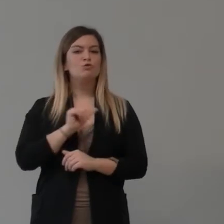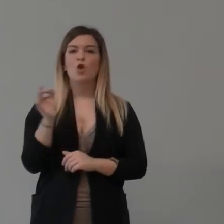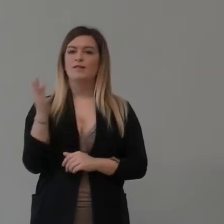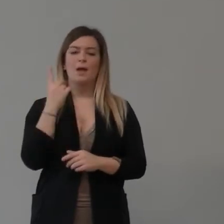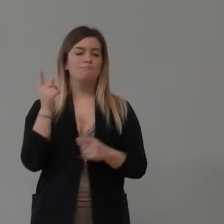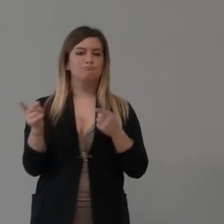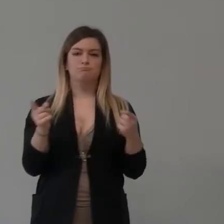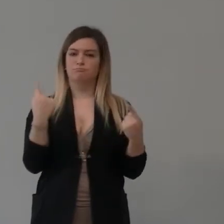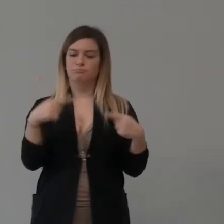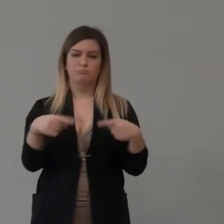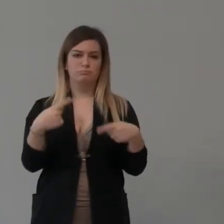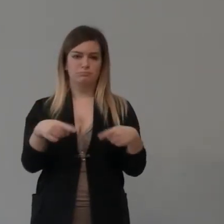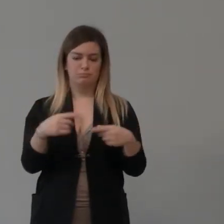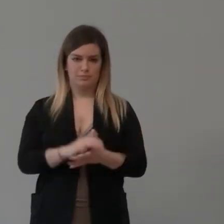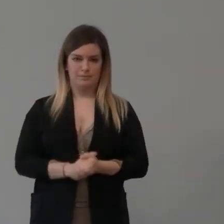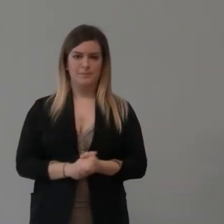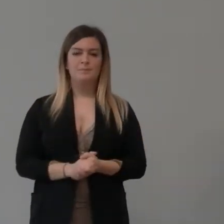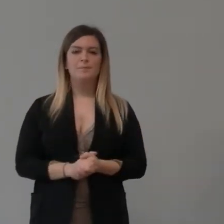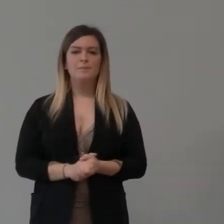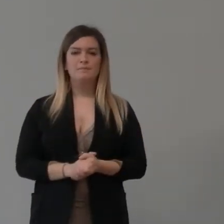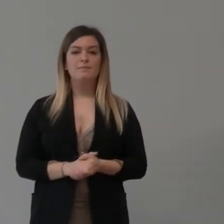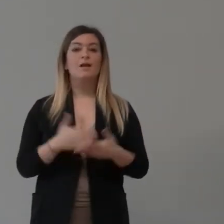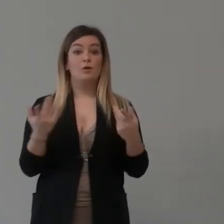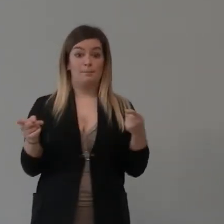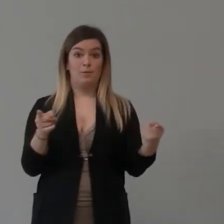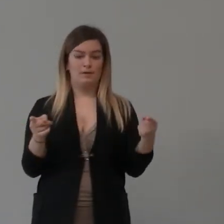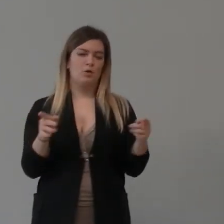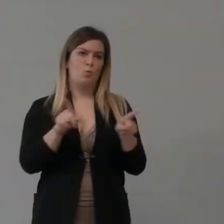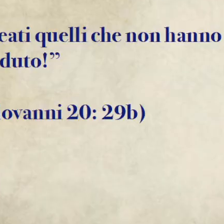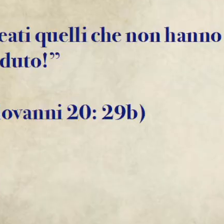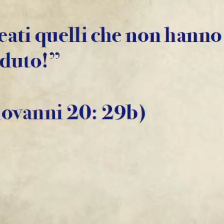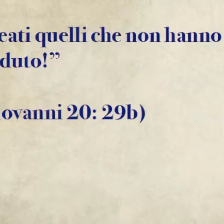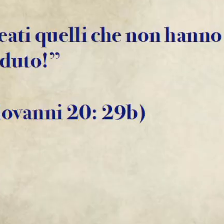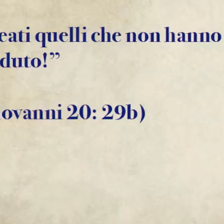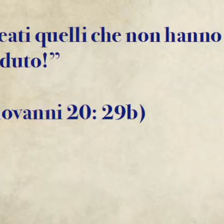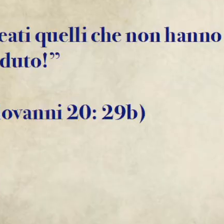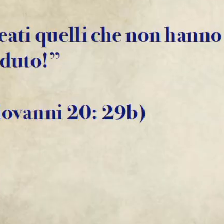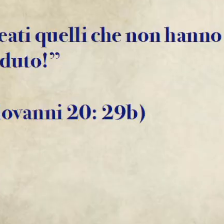Solo sì. Allora sarai, come dice il versetto,